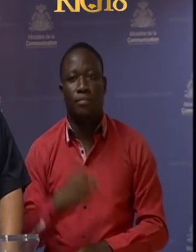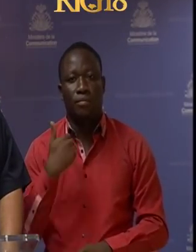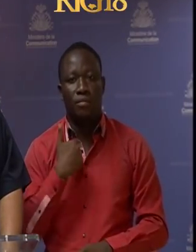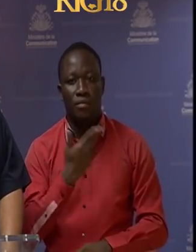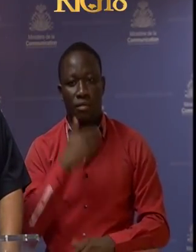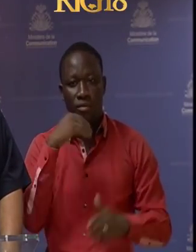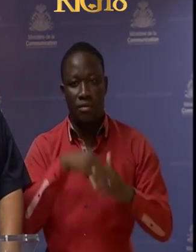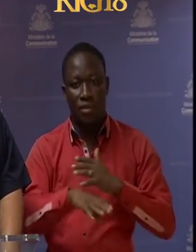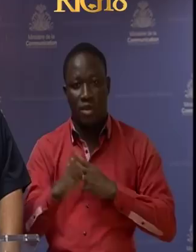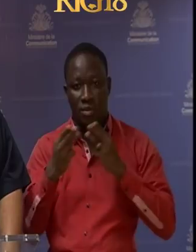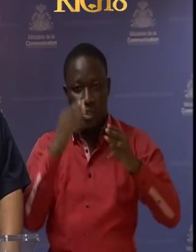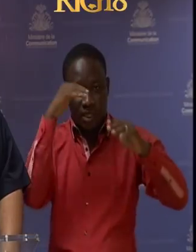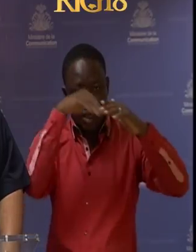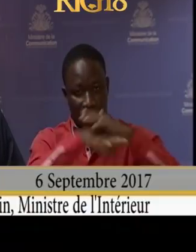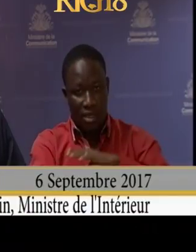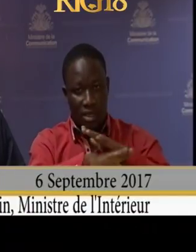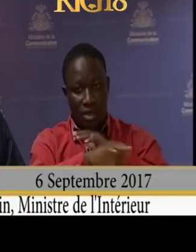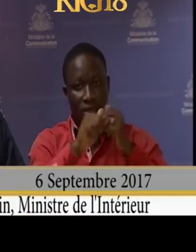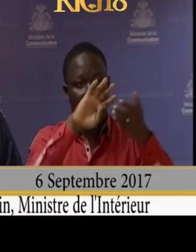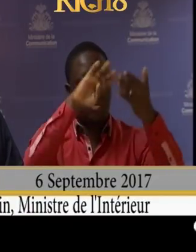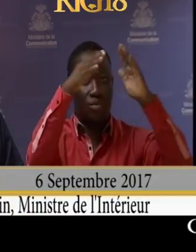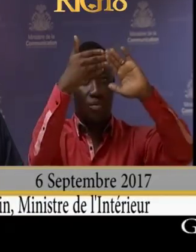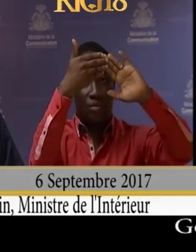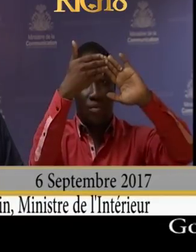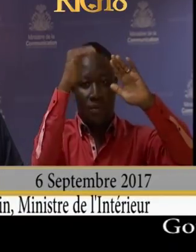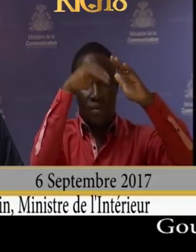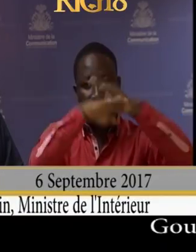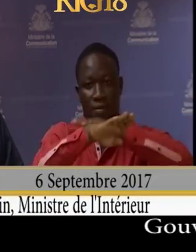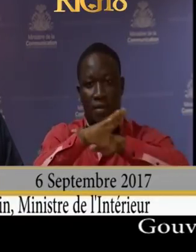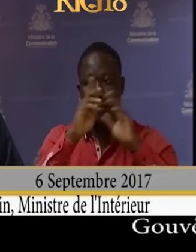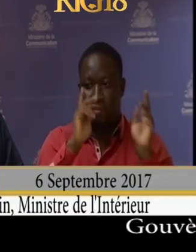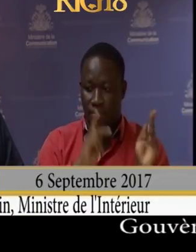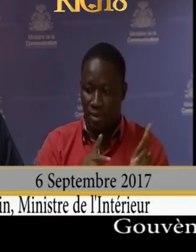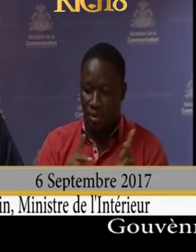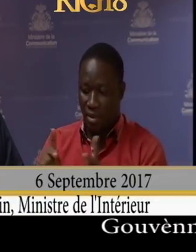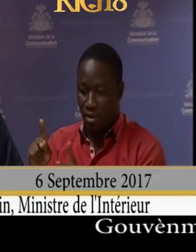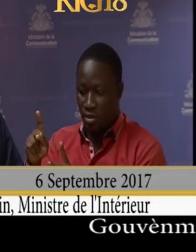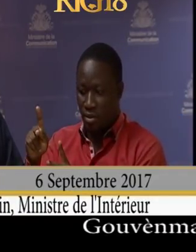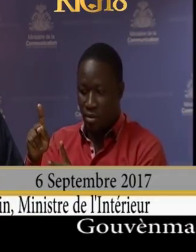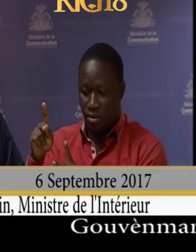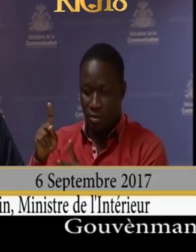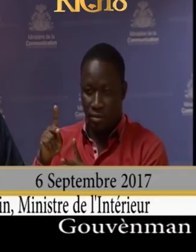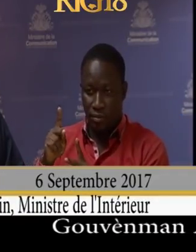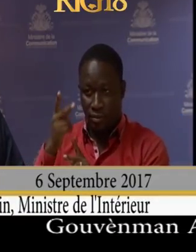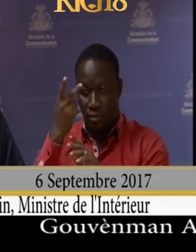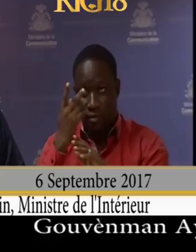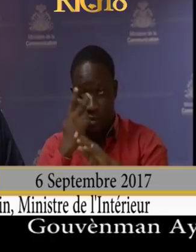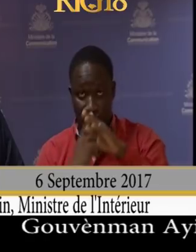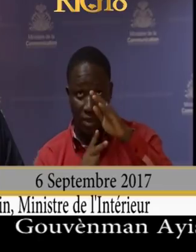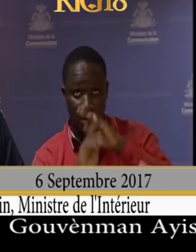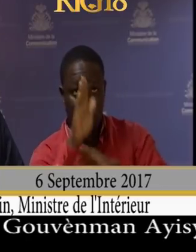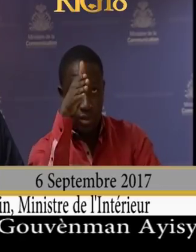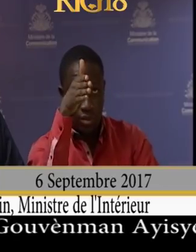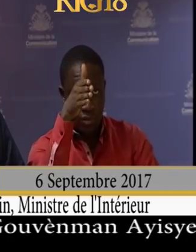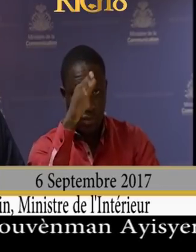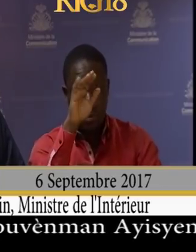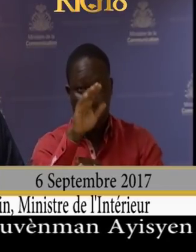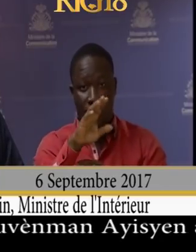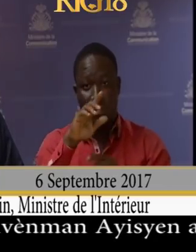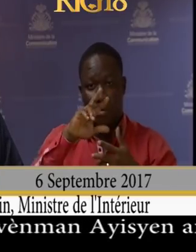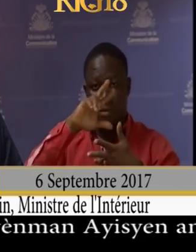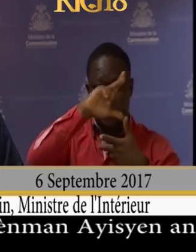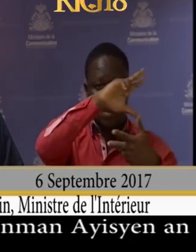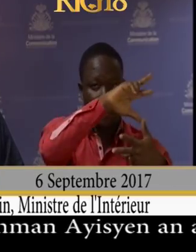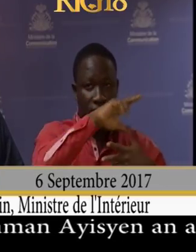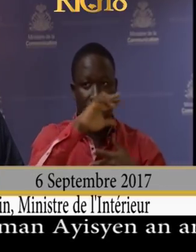Nous-mêmes dans le ministère intérieur collectivité, dans le cadre préparation, prévention, cyclone Irma qui a fini sous